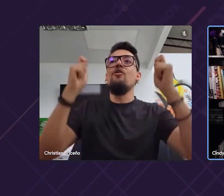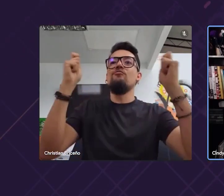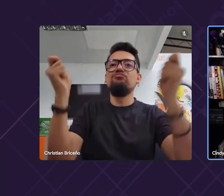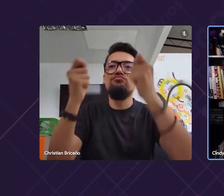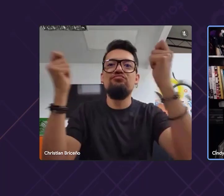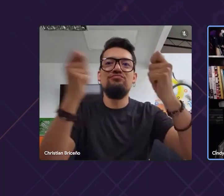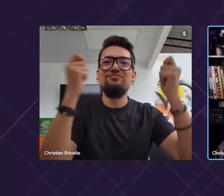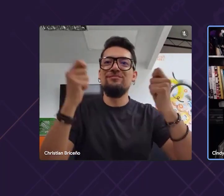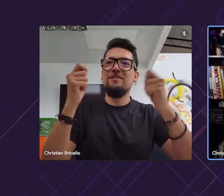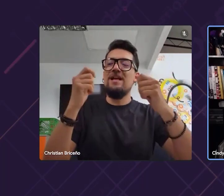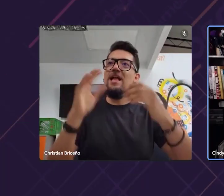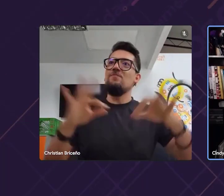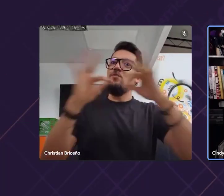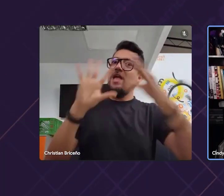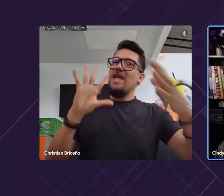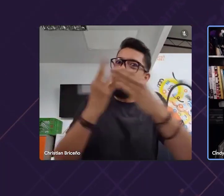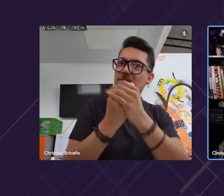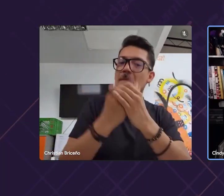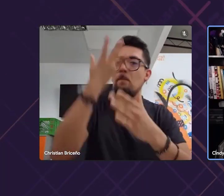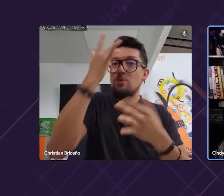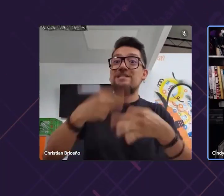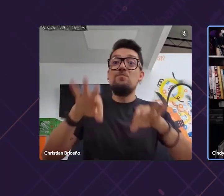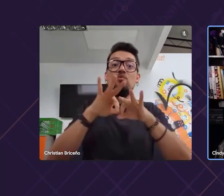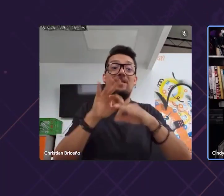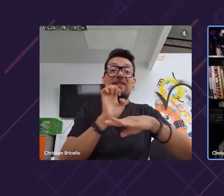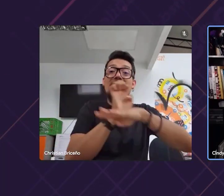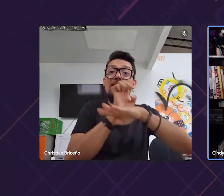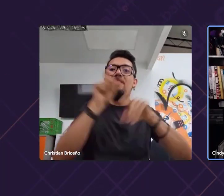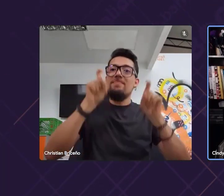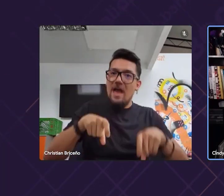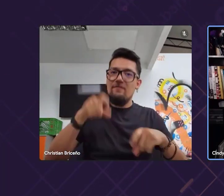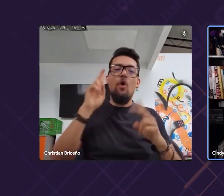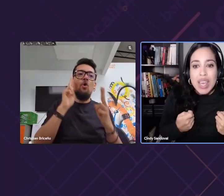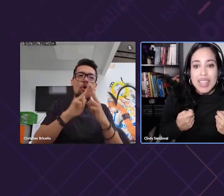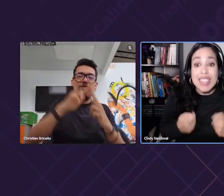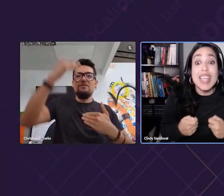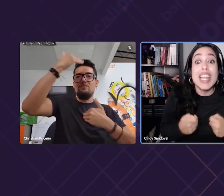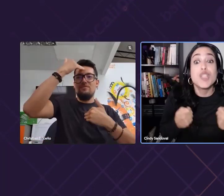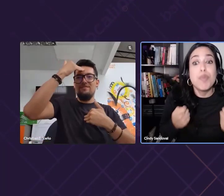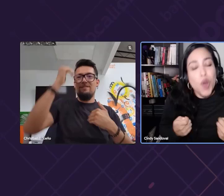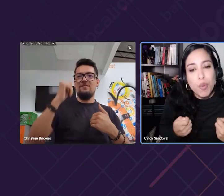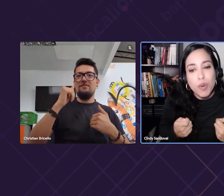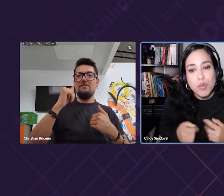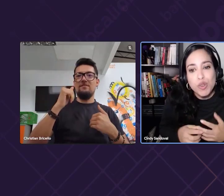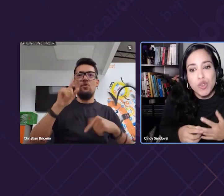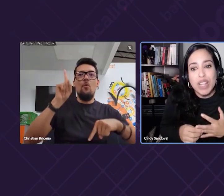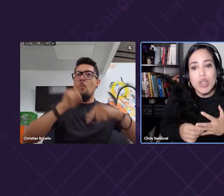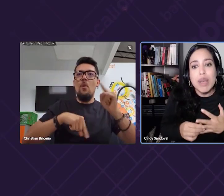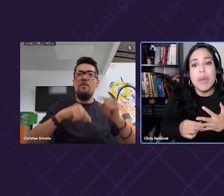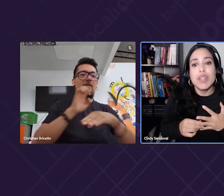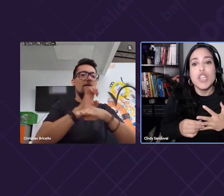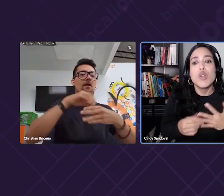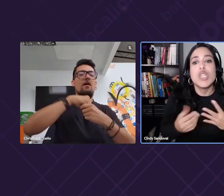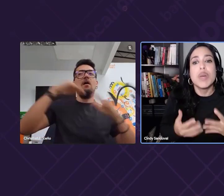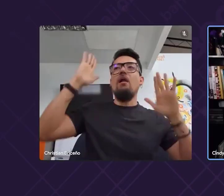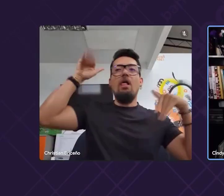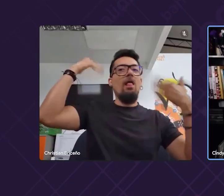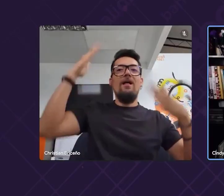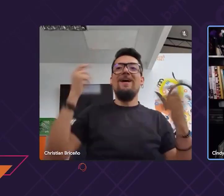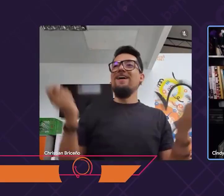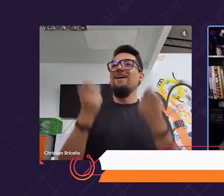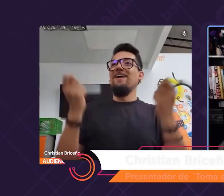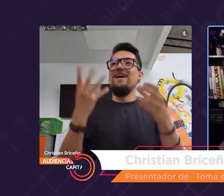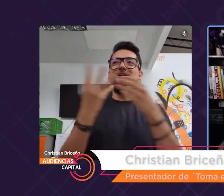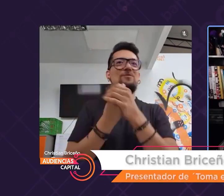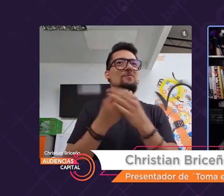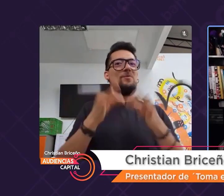importante también que desde la parte de afuera, desde haciendo las promos, desde las promos mostrando esa parte inclusiva también